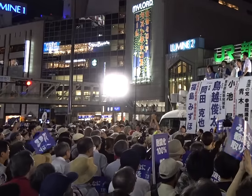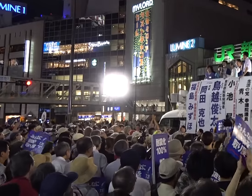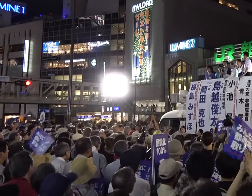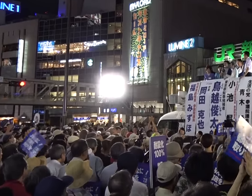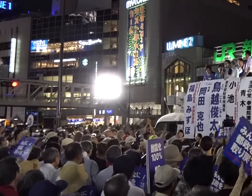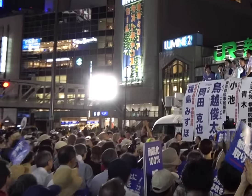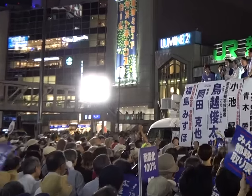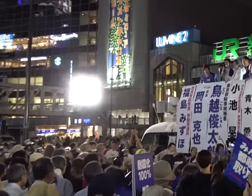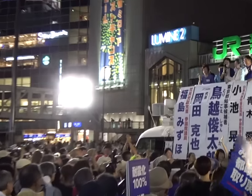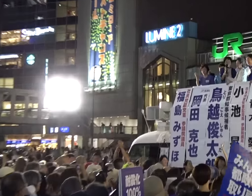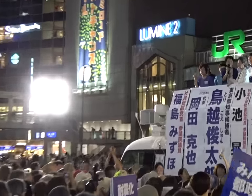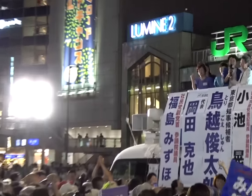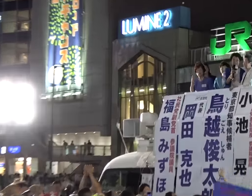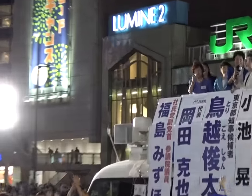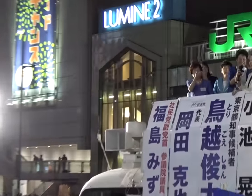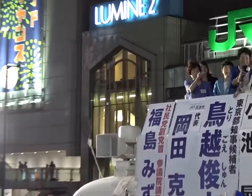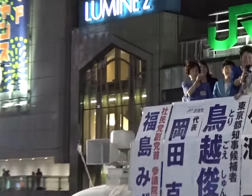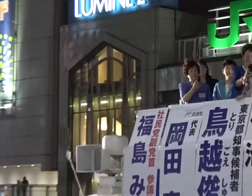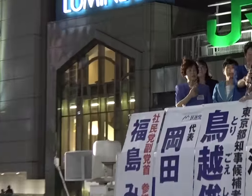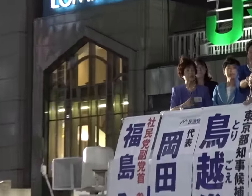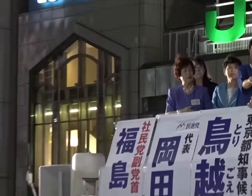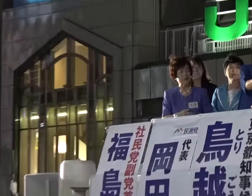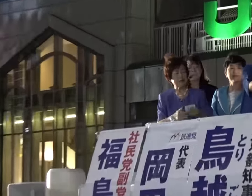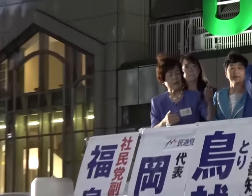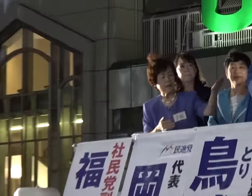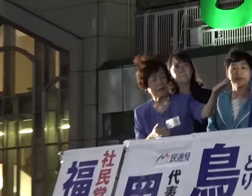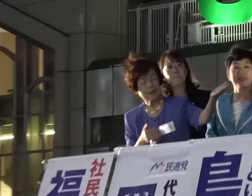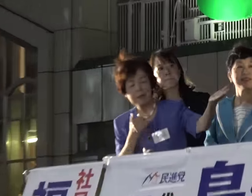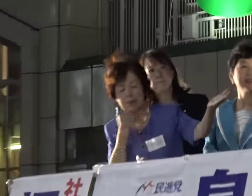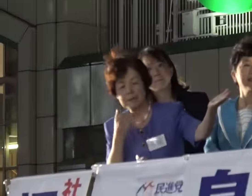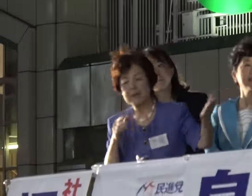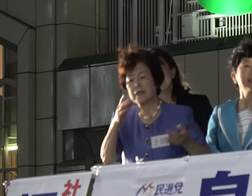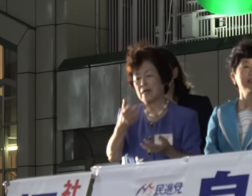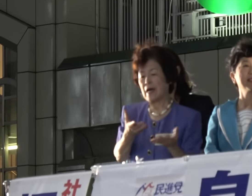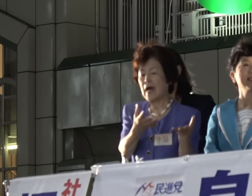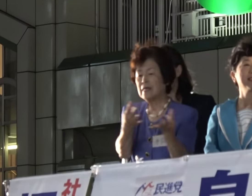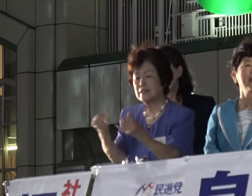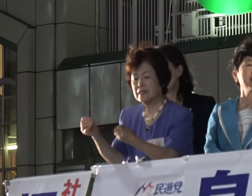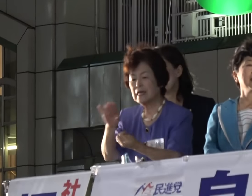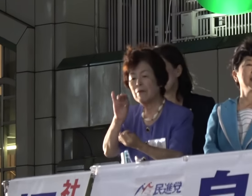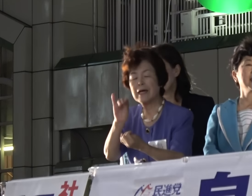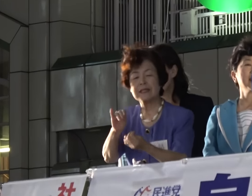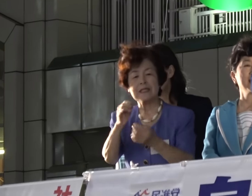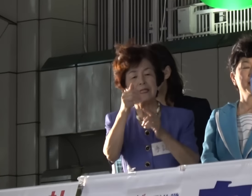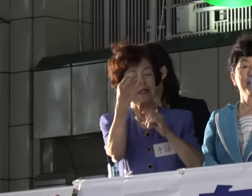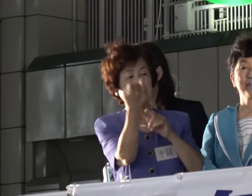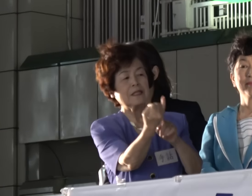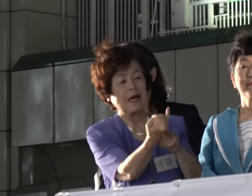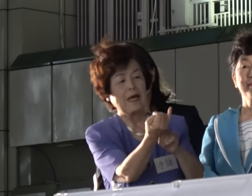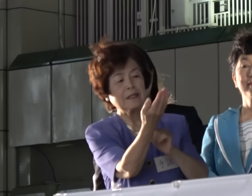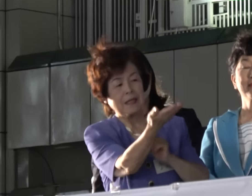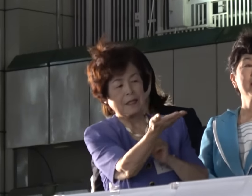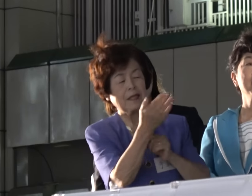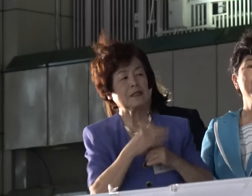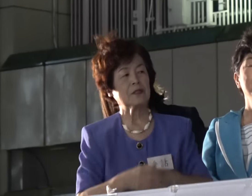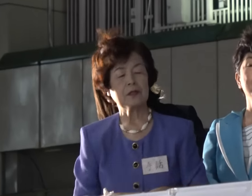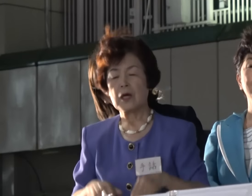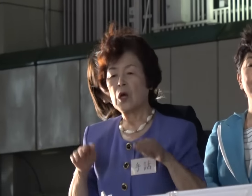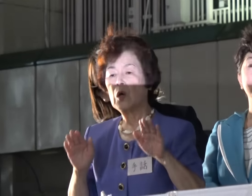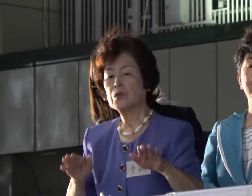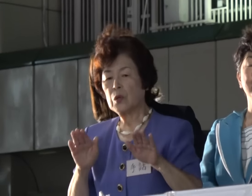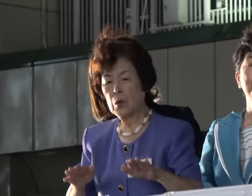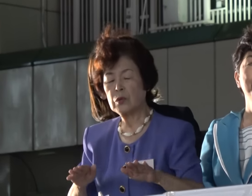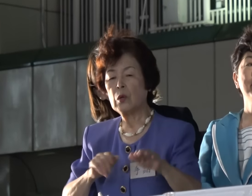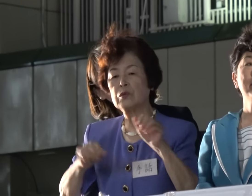さん、ここに登場されました。 こんばんは、サーチさんです。やっと上がってきました。今日の運動